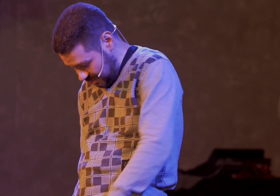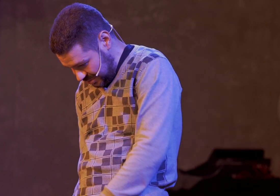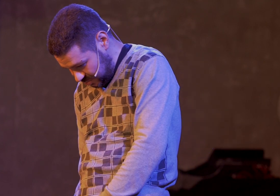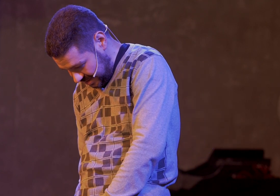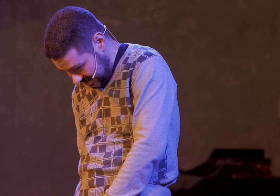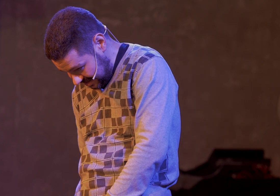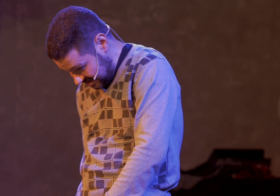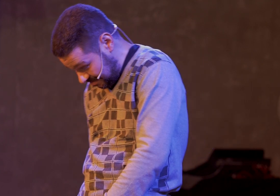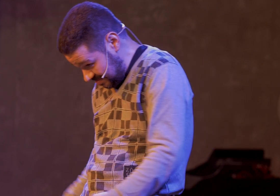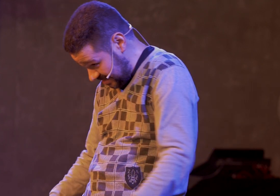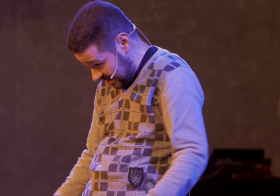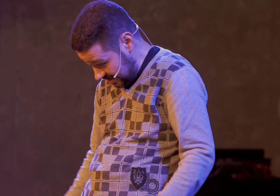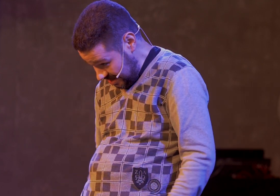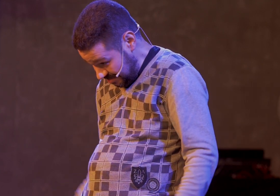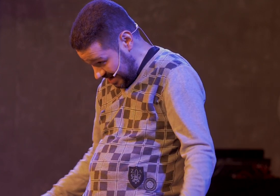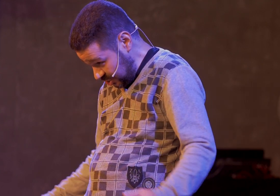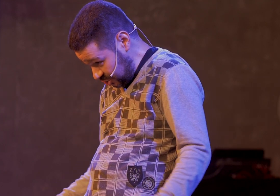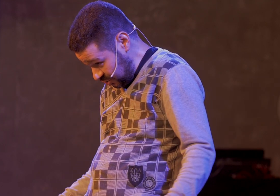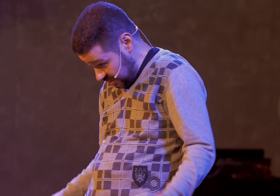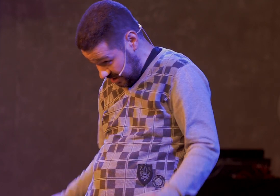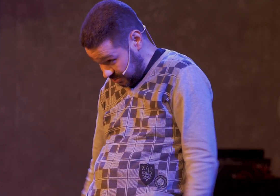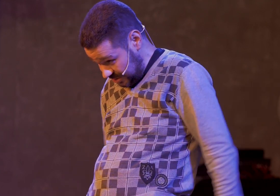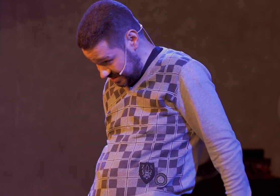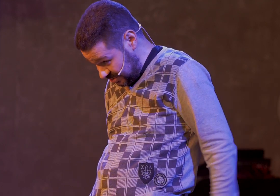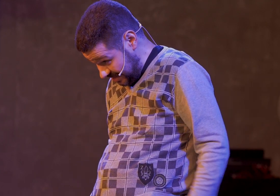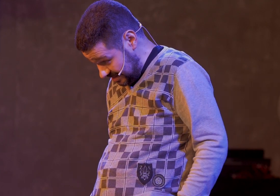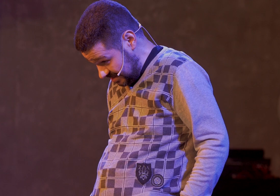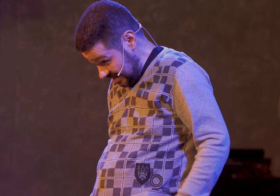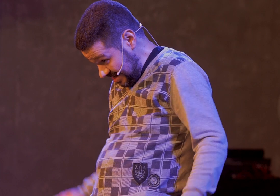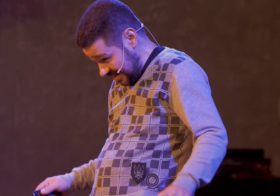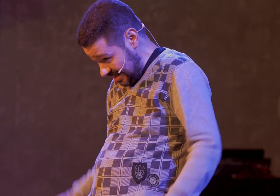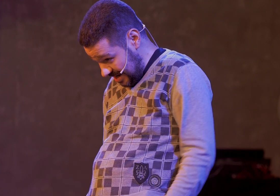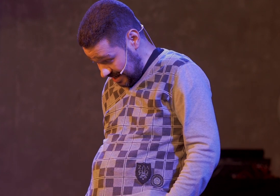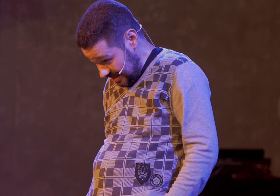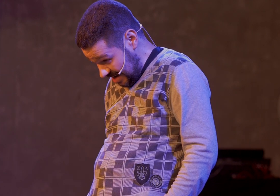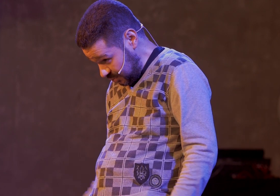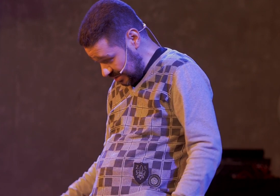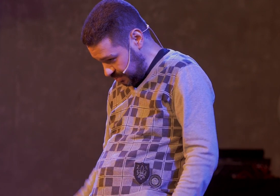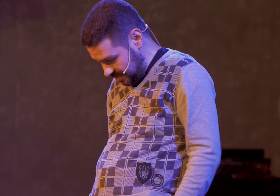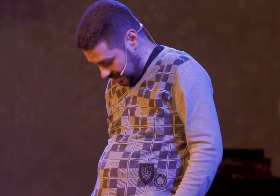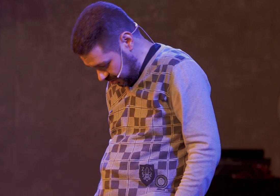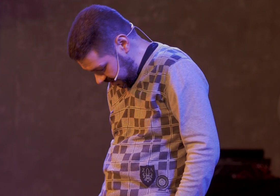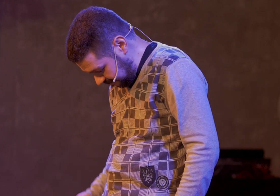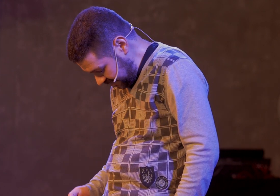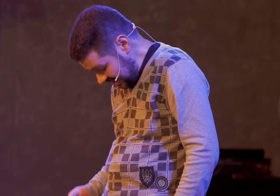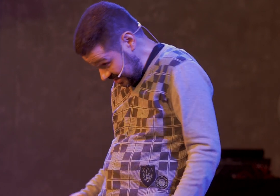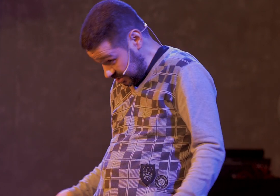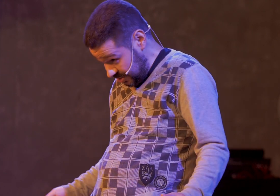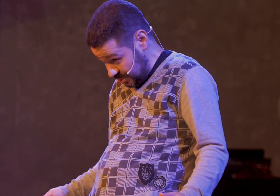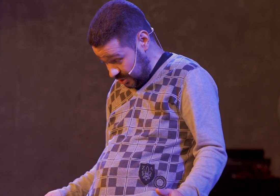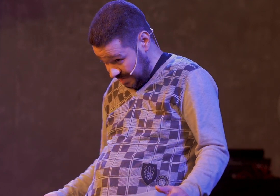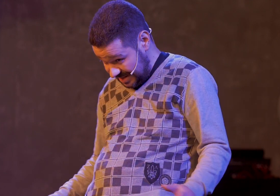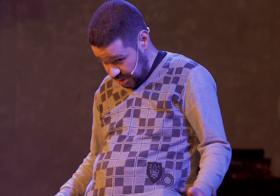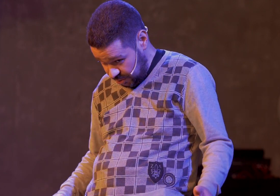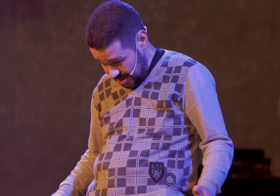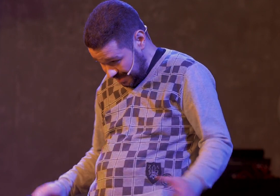que siempre encuentro muchas reinas en primavera, verano y otoño, que es cuando estas hormiguitas salen a fundar su propia colonia. Y es